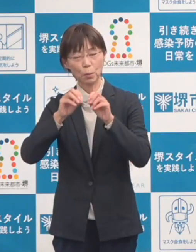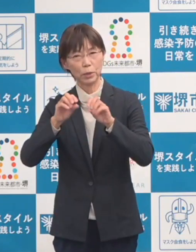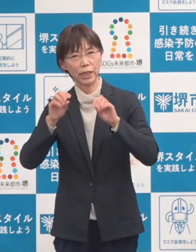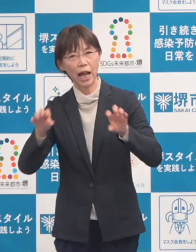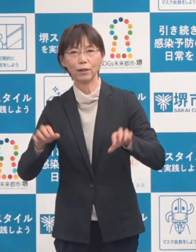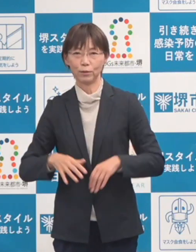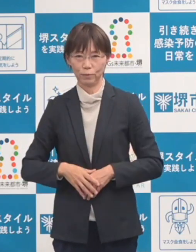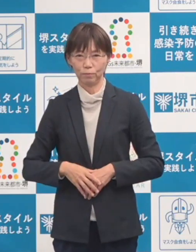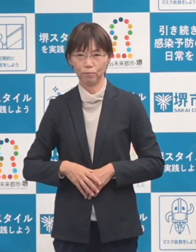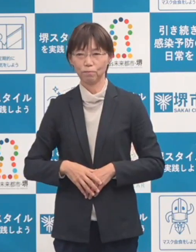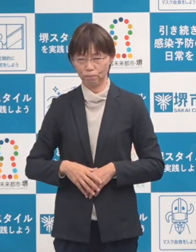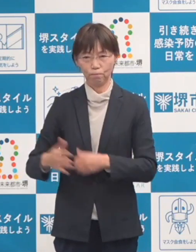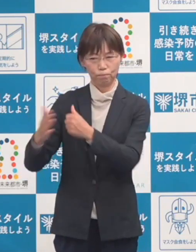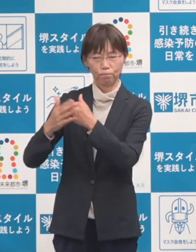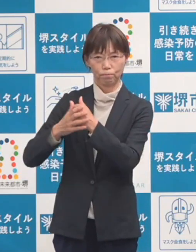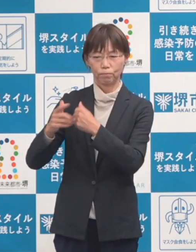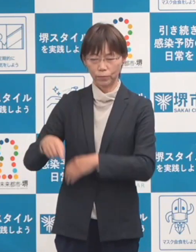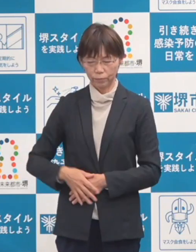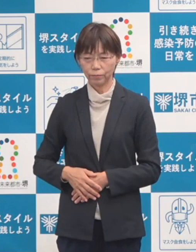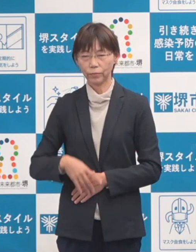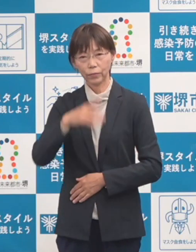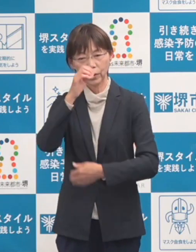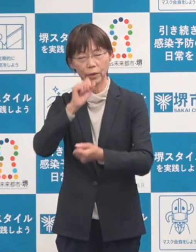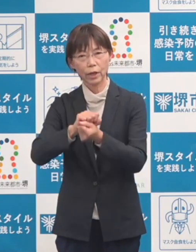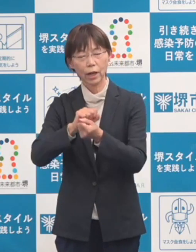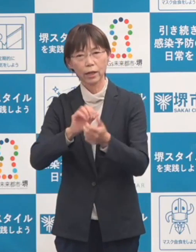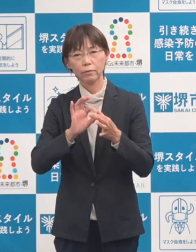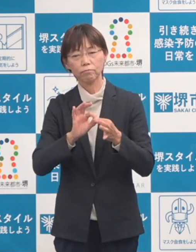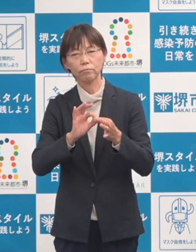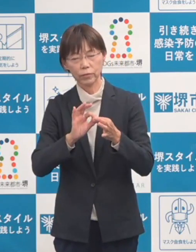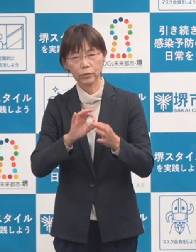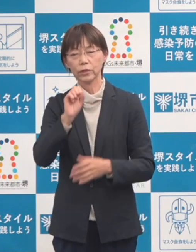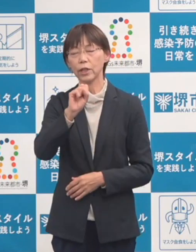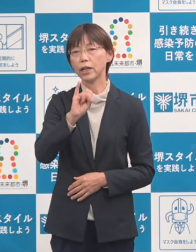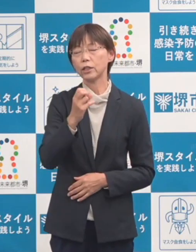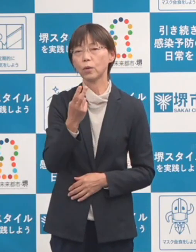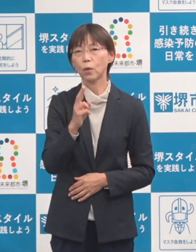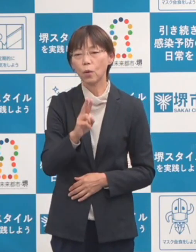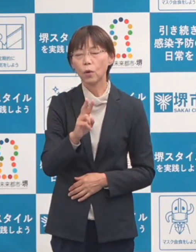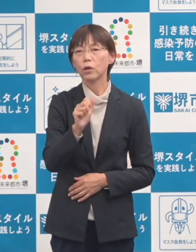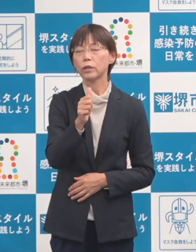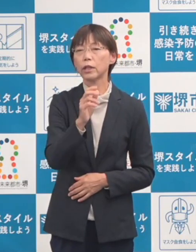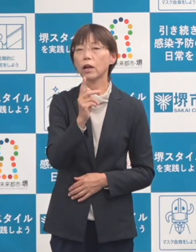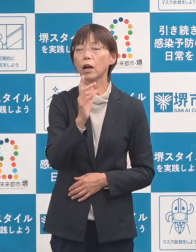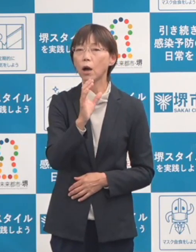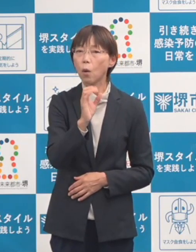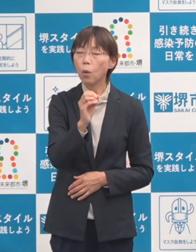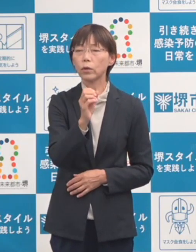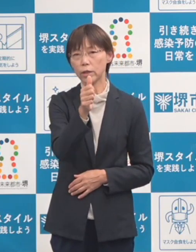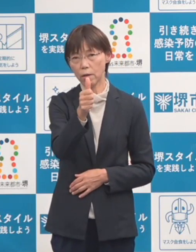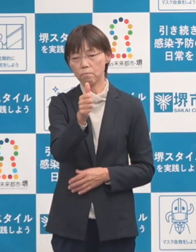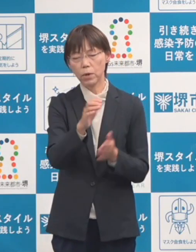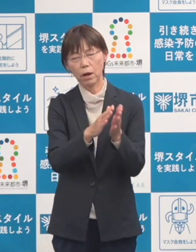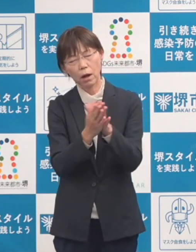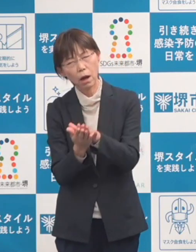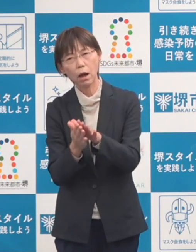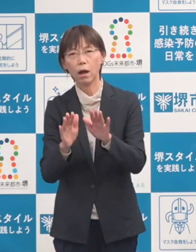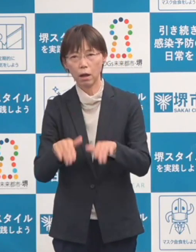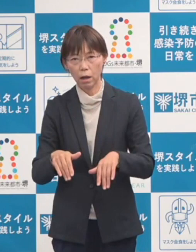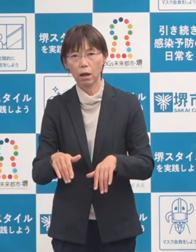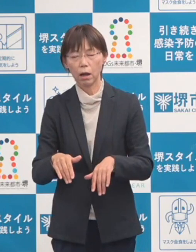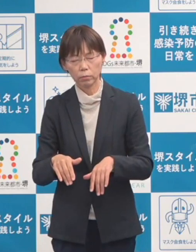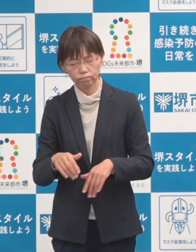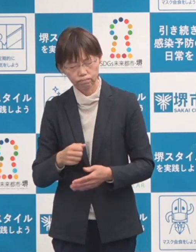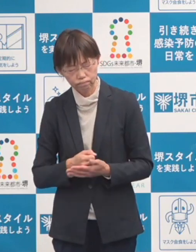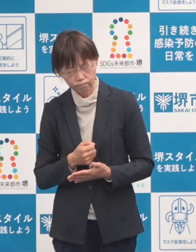が、堺に深いご縁がある斉藤隆夫さん、お亡くなりになりましたが、斉藤プロダクションの皆様